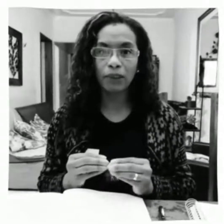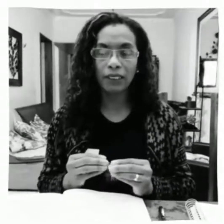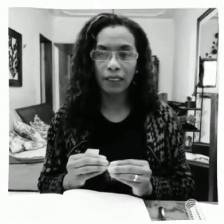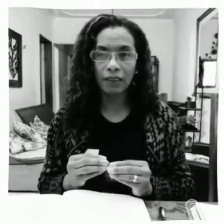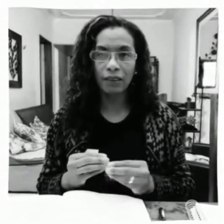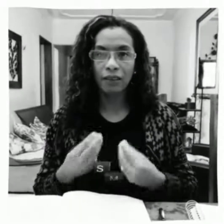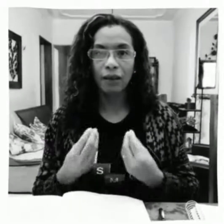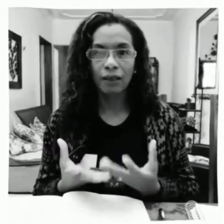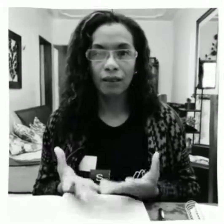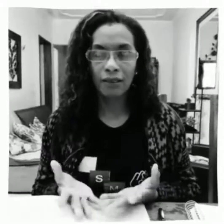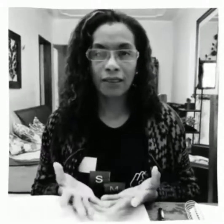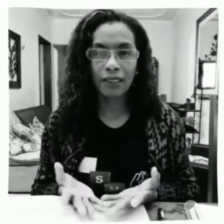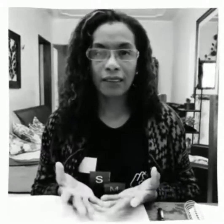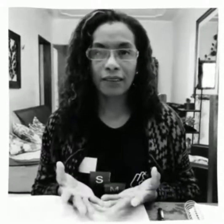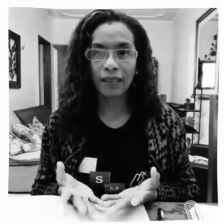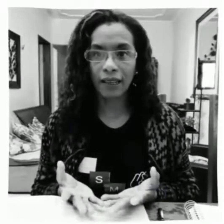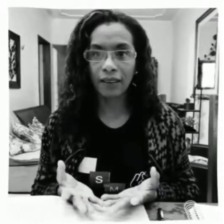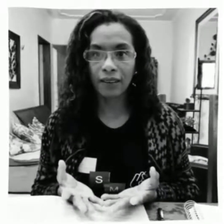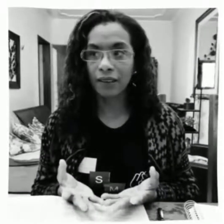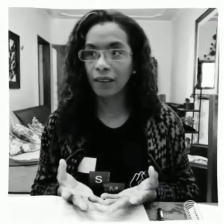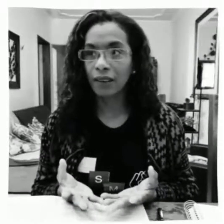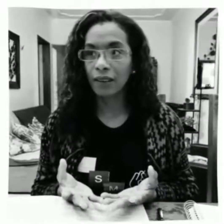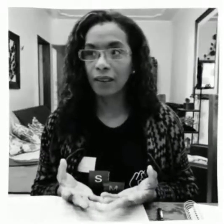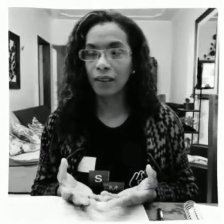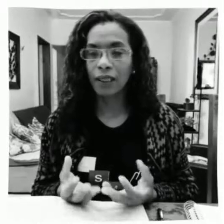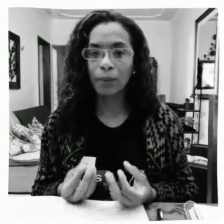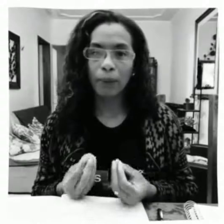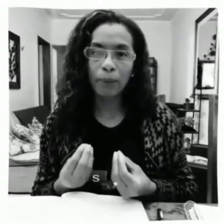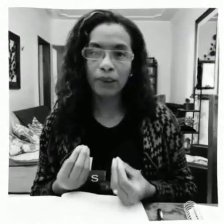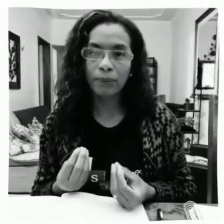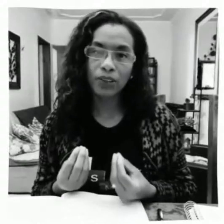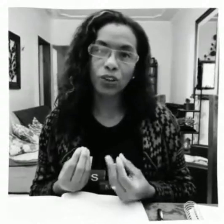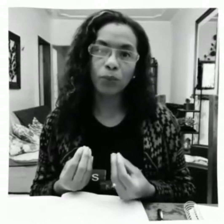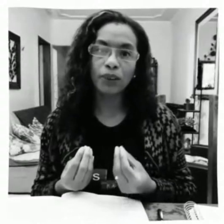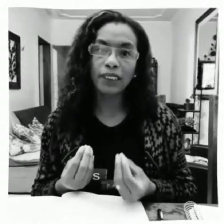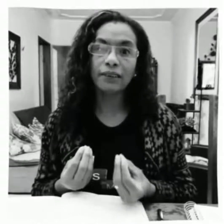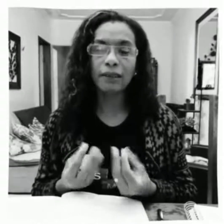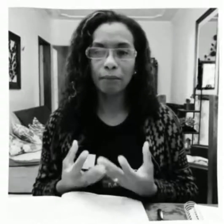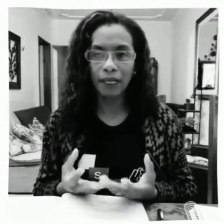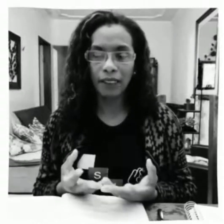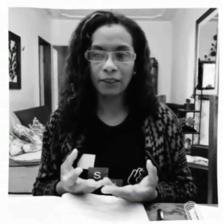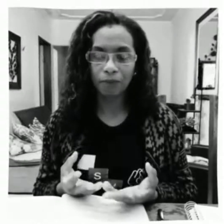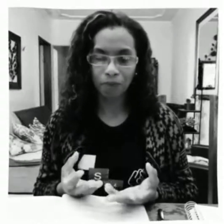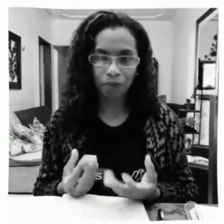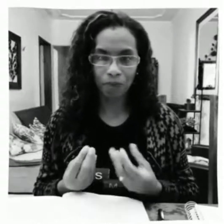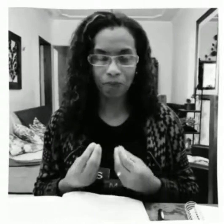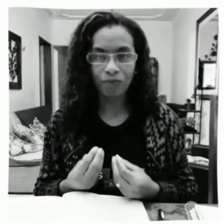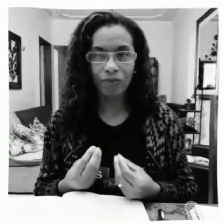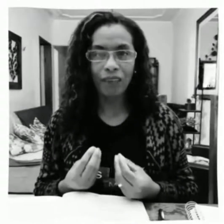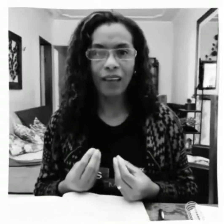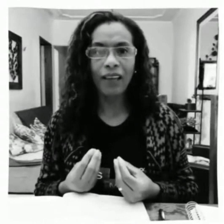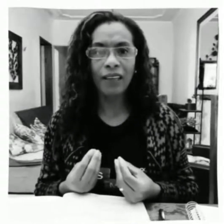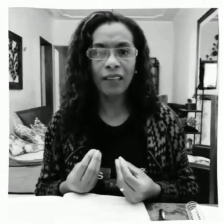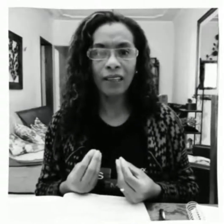para poder sinalizar e para a gente poder também